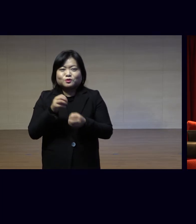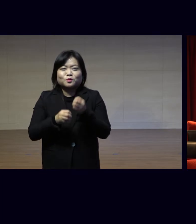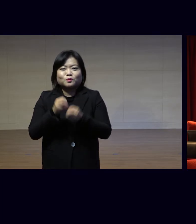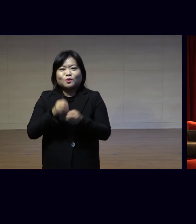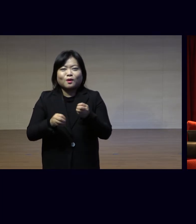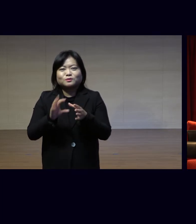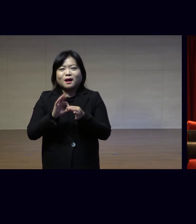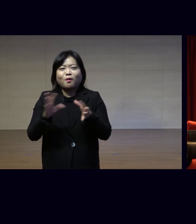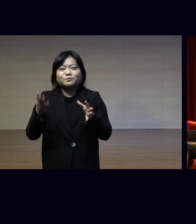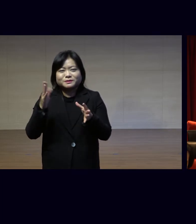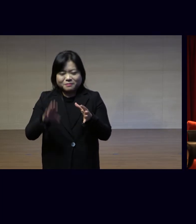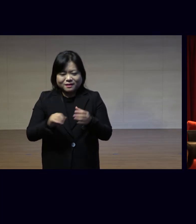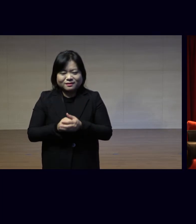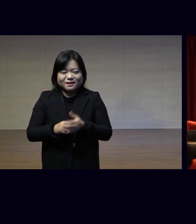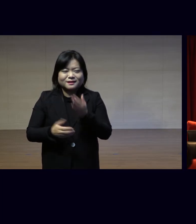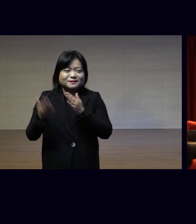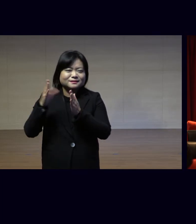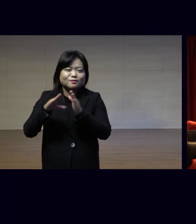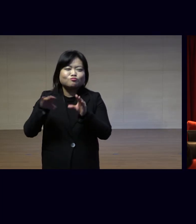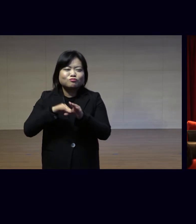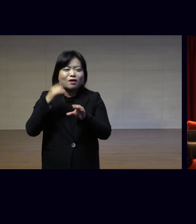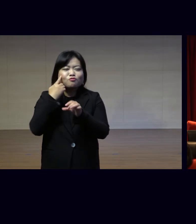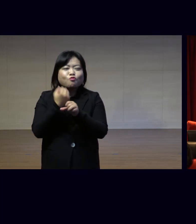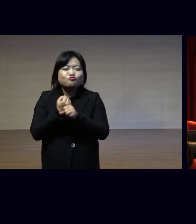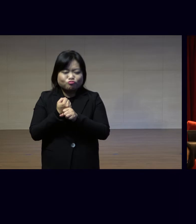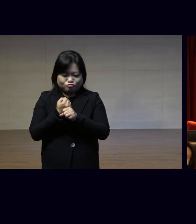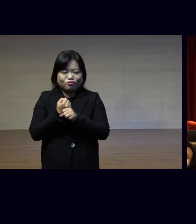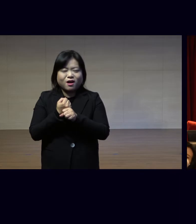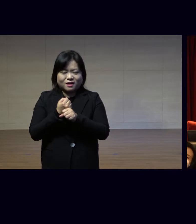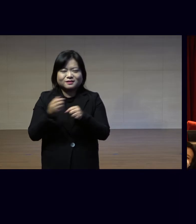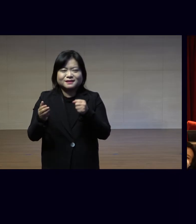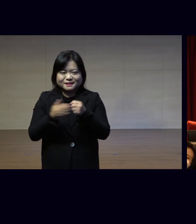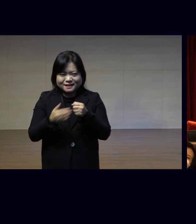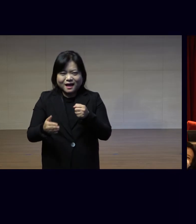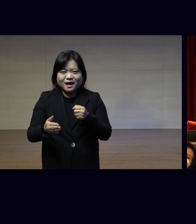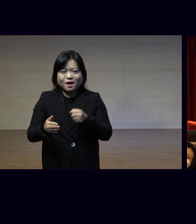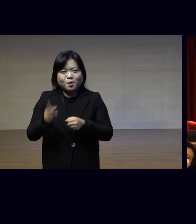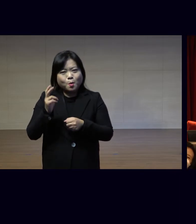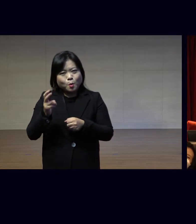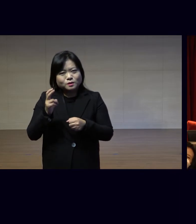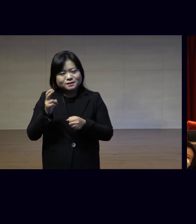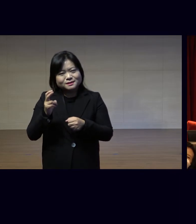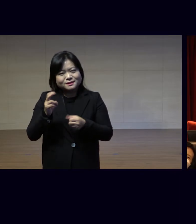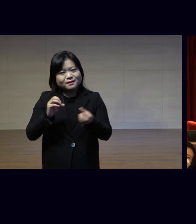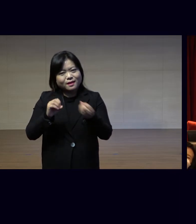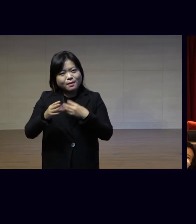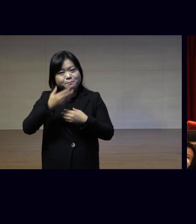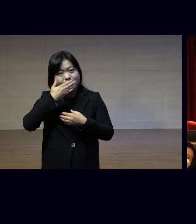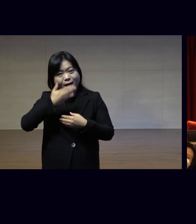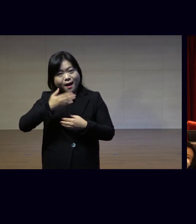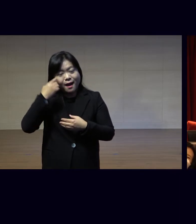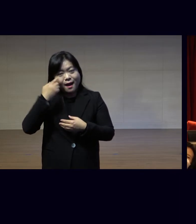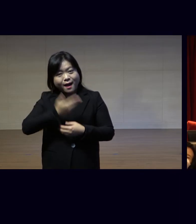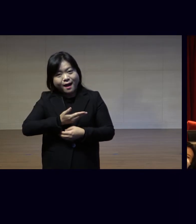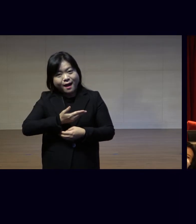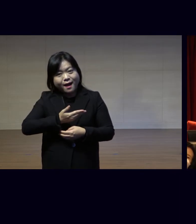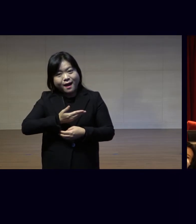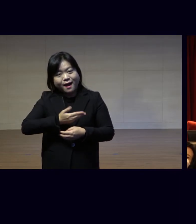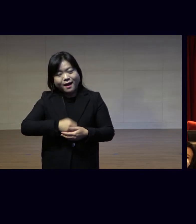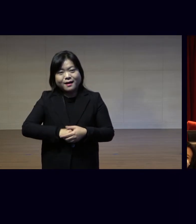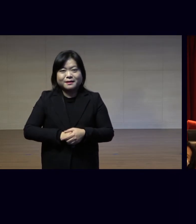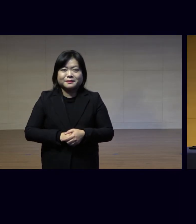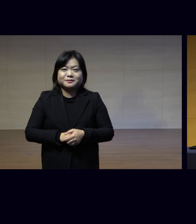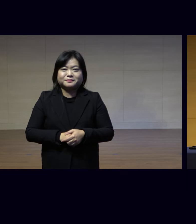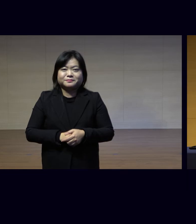소설하고는 관계없는데 그 당시에 문화를 연구하셨으면 혹시 답이 될라는지 그죠? 질문이